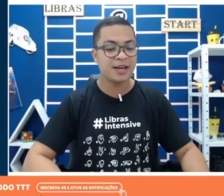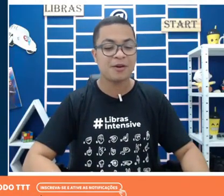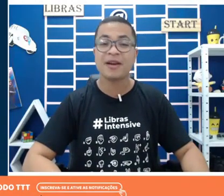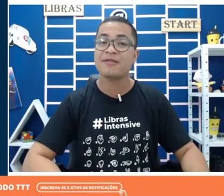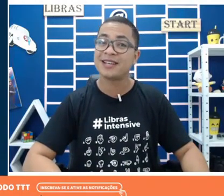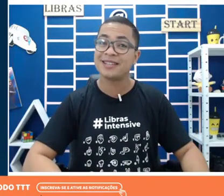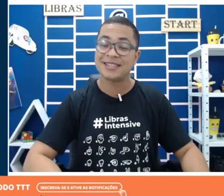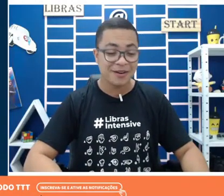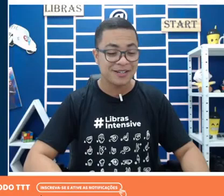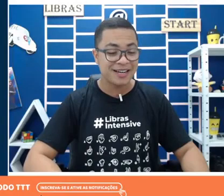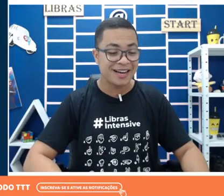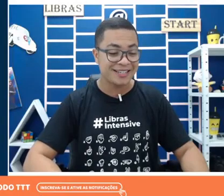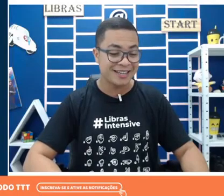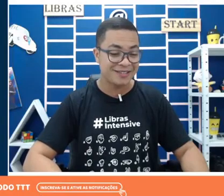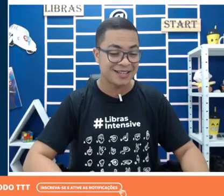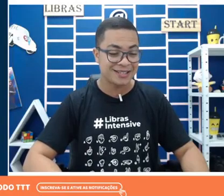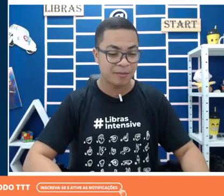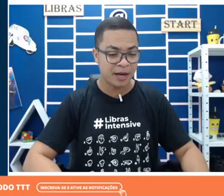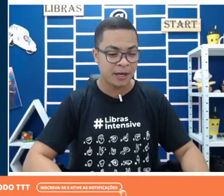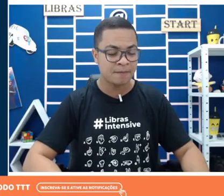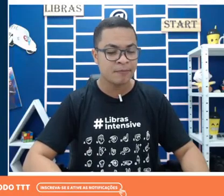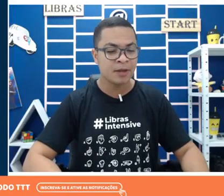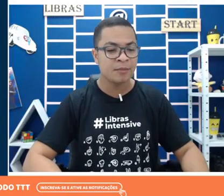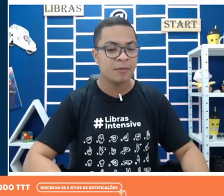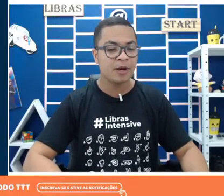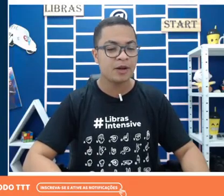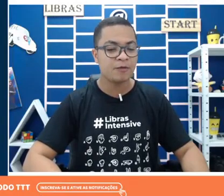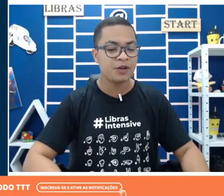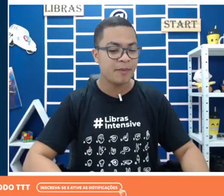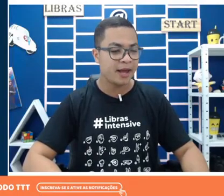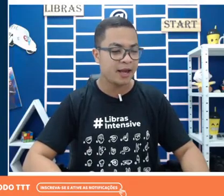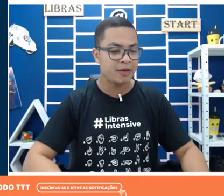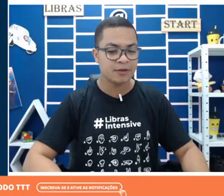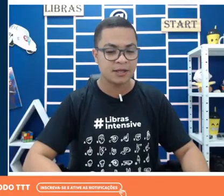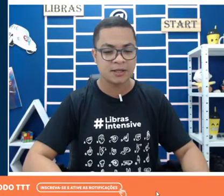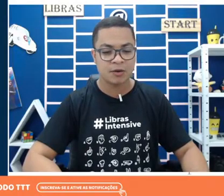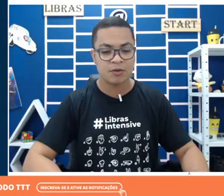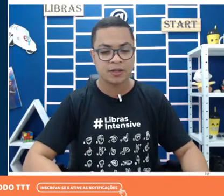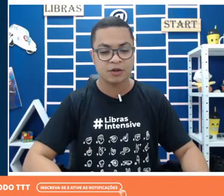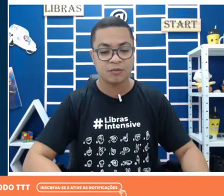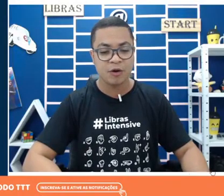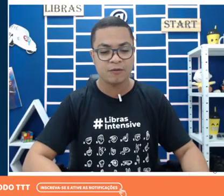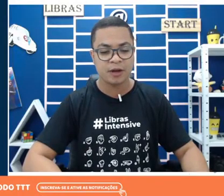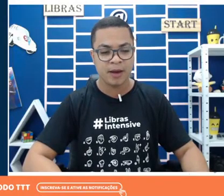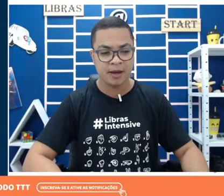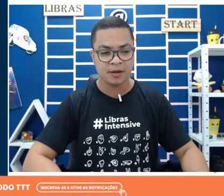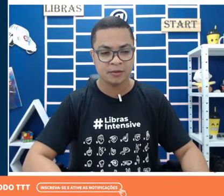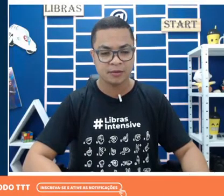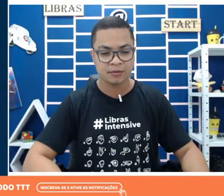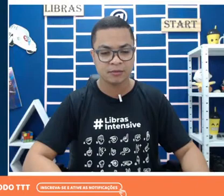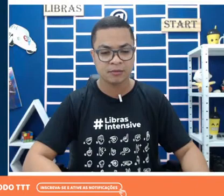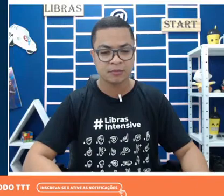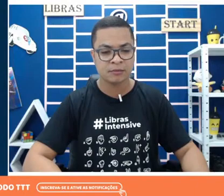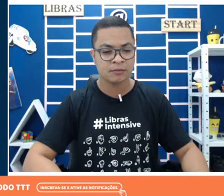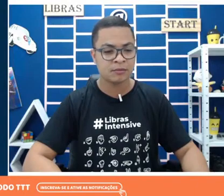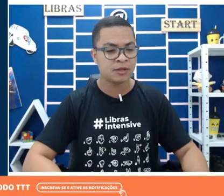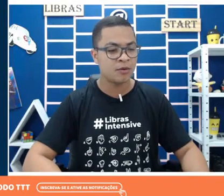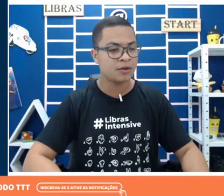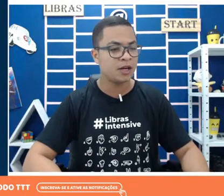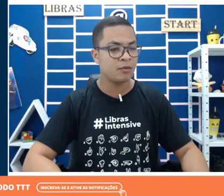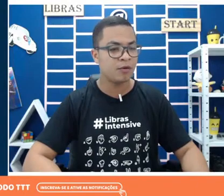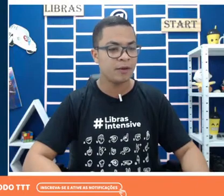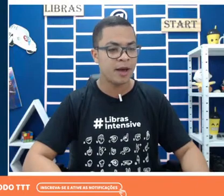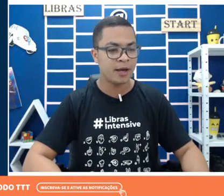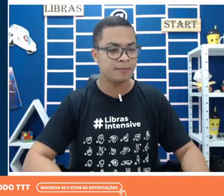meus queridos, como é que vocês estão, gente? Vocês estão bem? Primeiro me dá um feedback aí. Vocês estão conseguindo me ouvir bem?